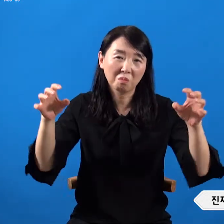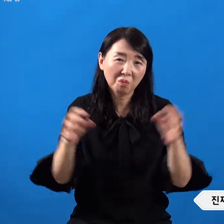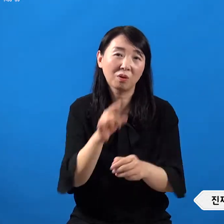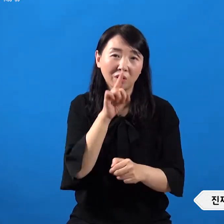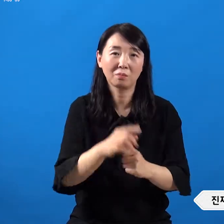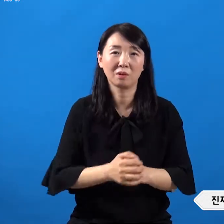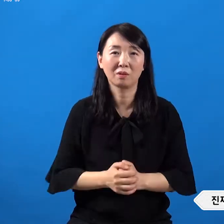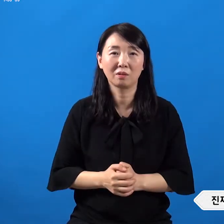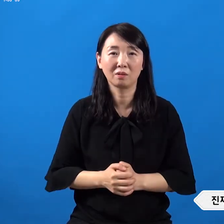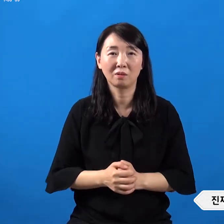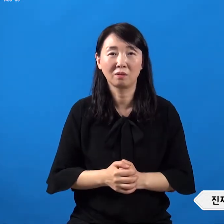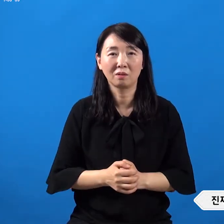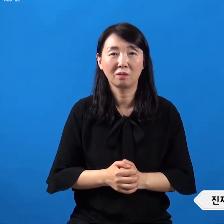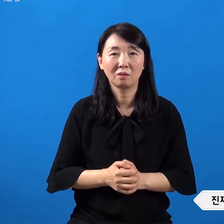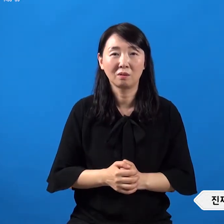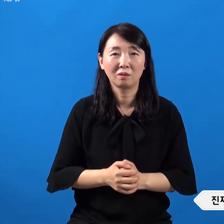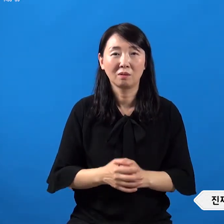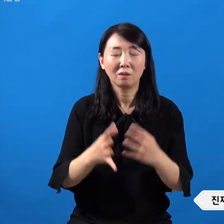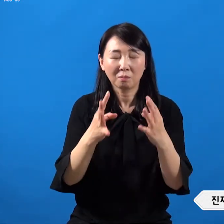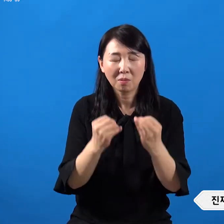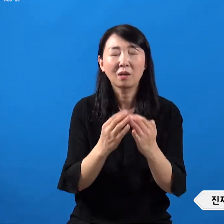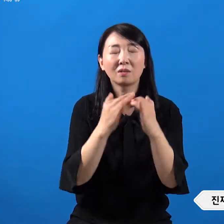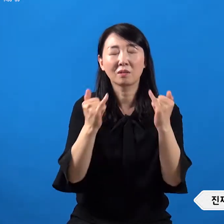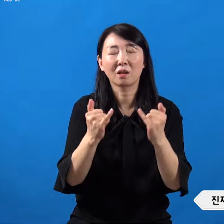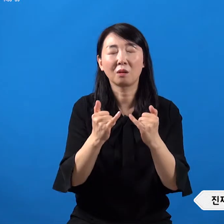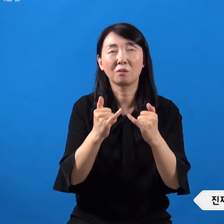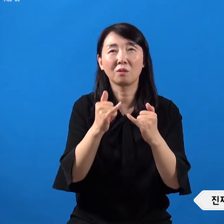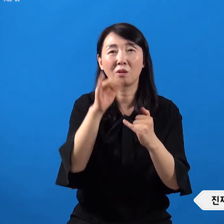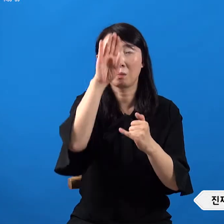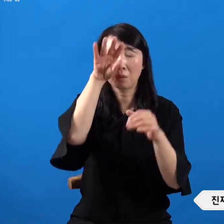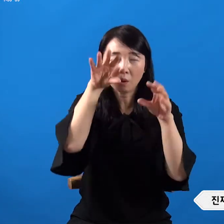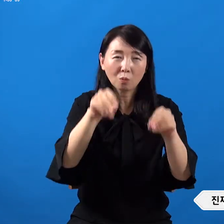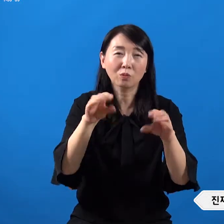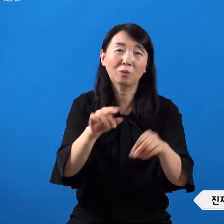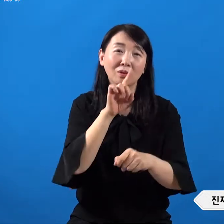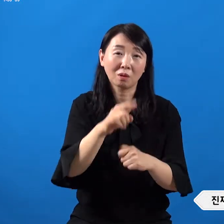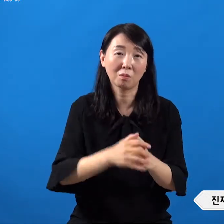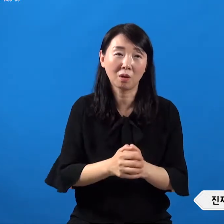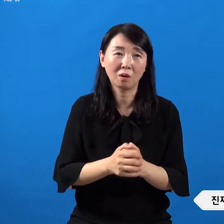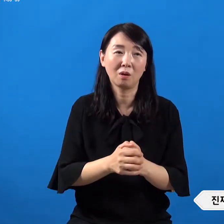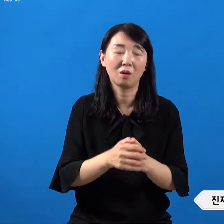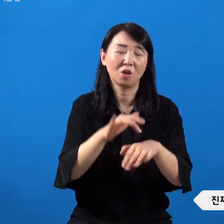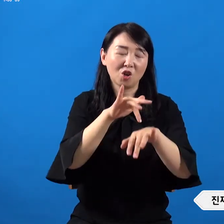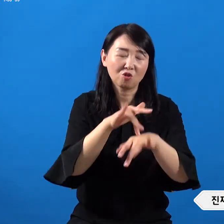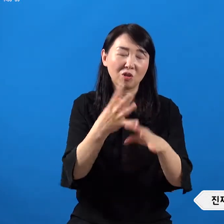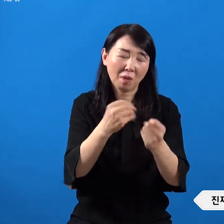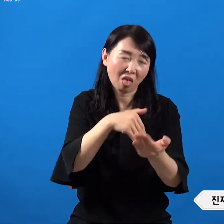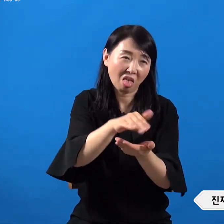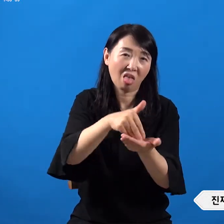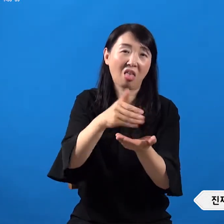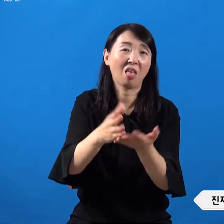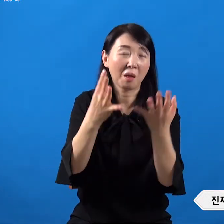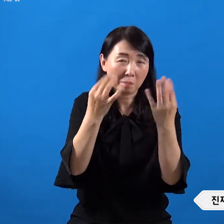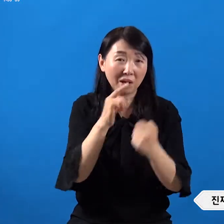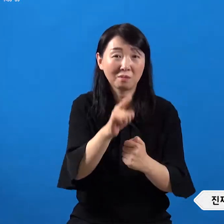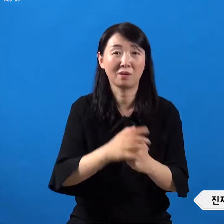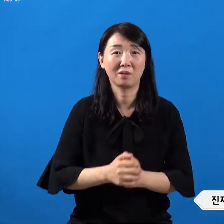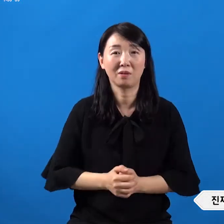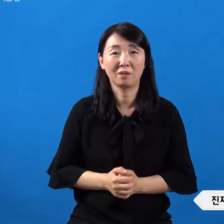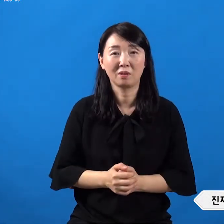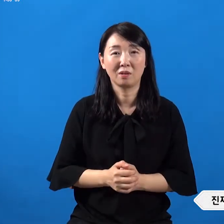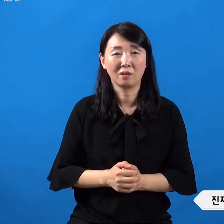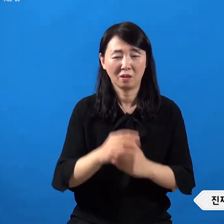모였다라고 이야기합니다. 많은 사람들을 고치셨다고 말씀합니다. 많은 귀신들을 내쫓았다고 성경은